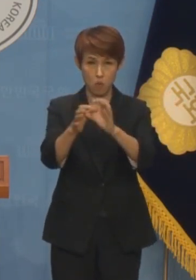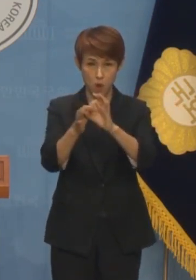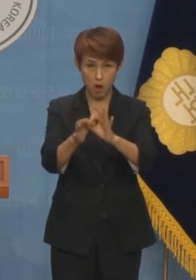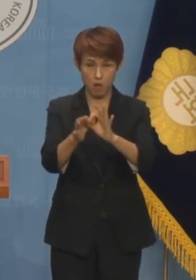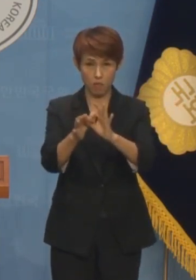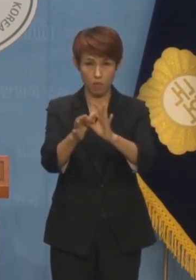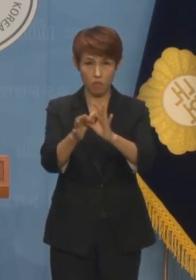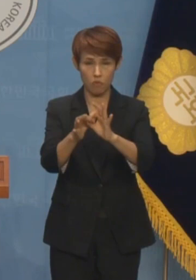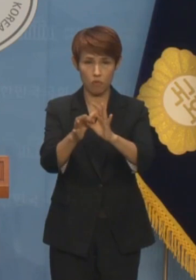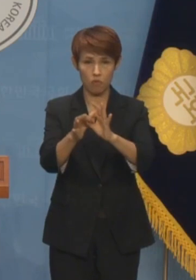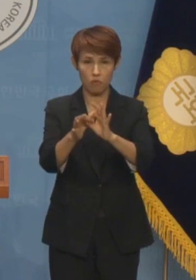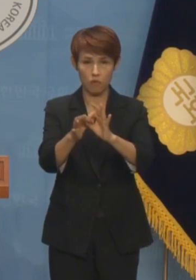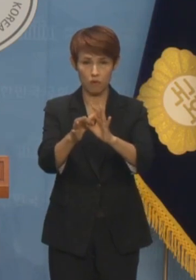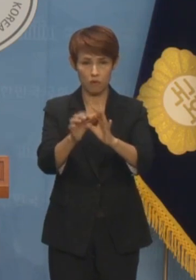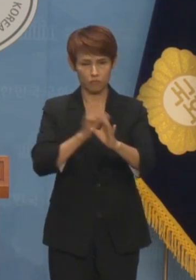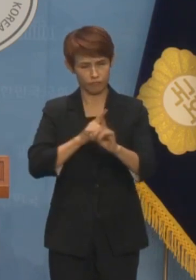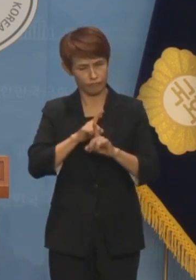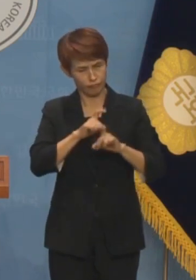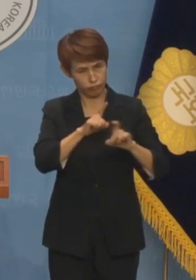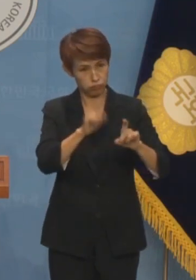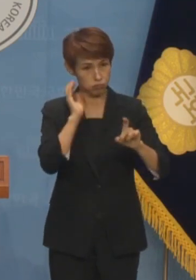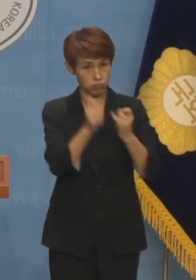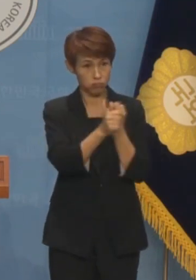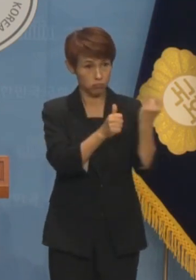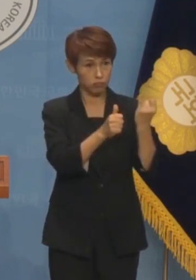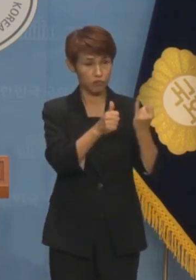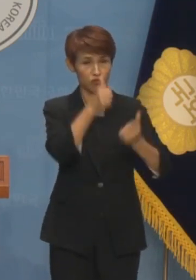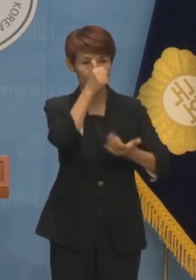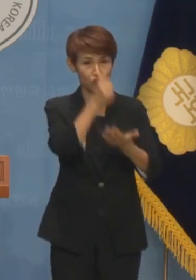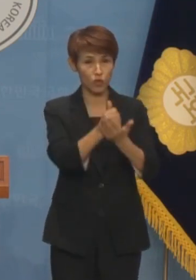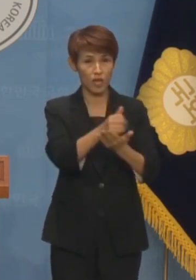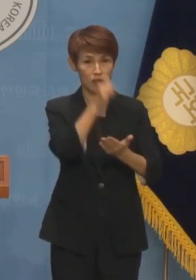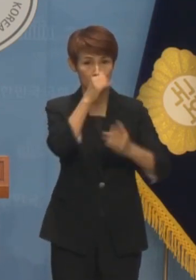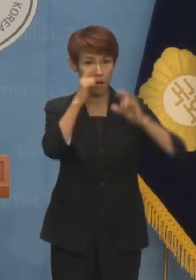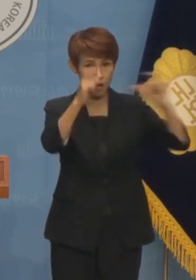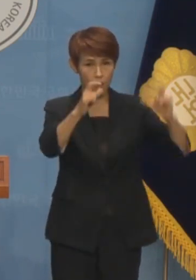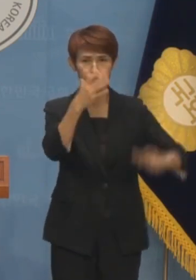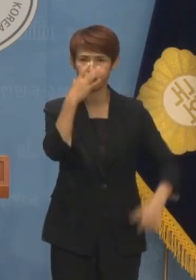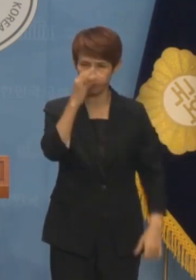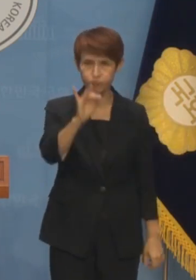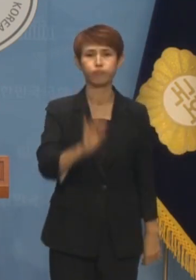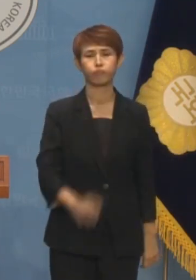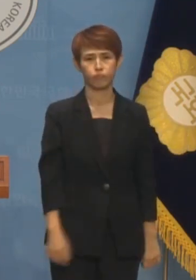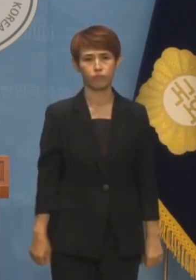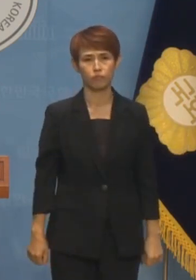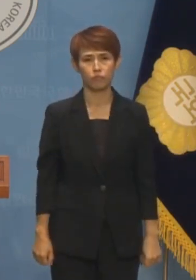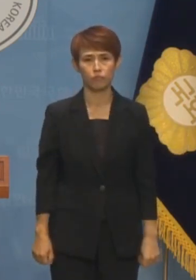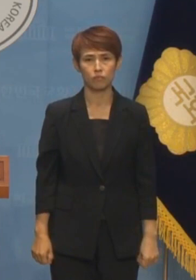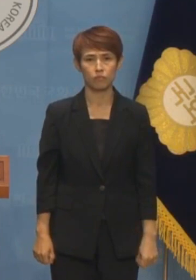의혹을 받았던 김 여사도 유죄 판결을 피할 수 없을 것입니다.